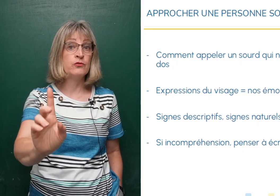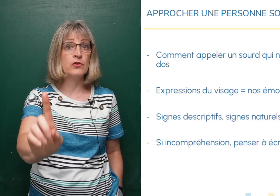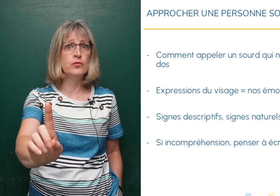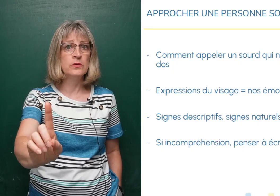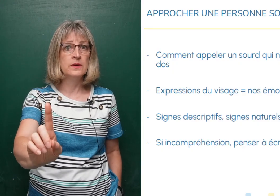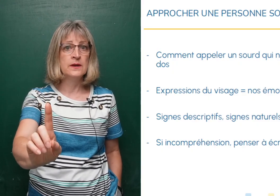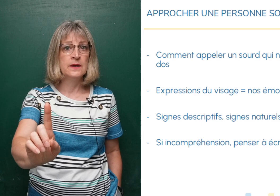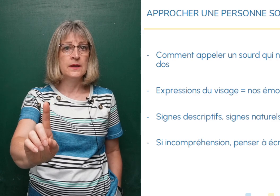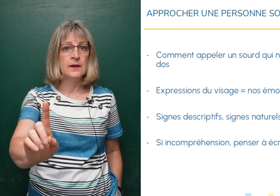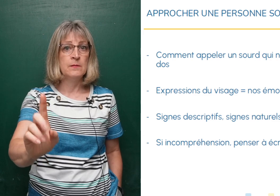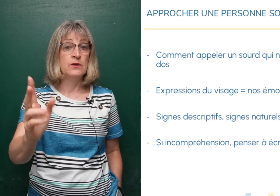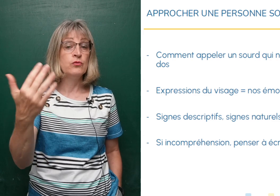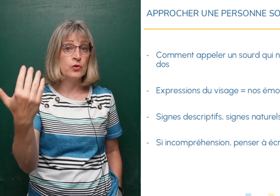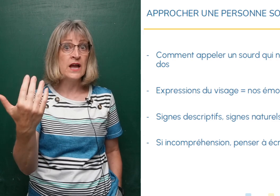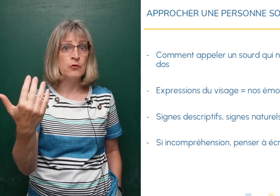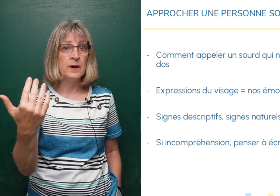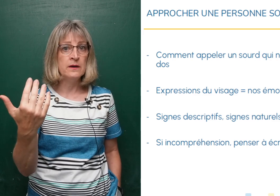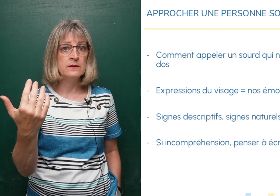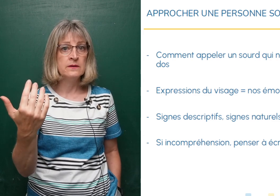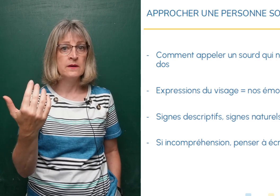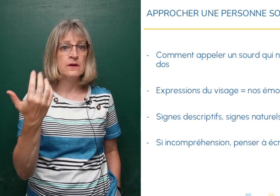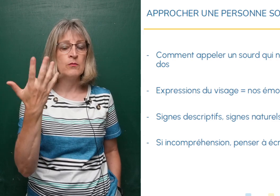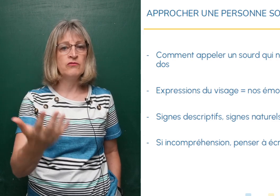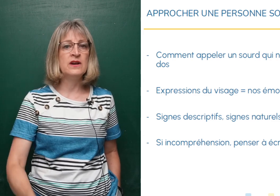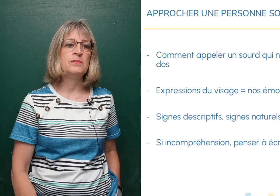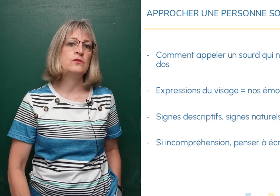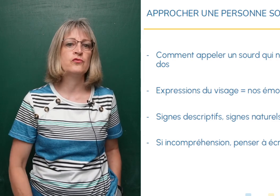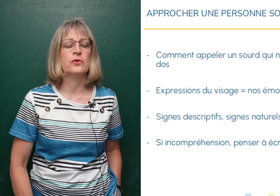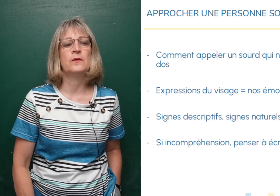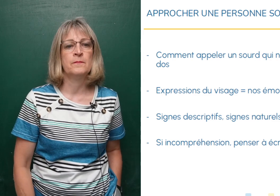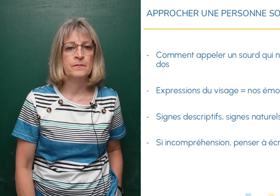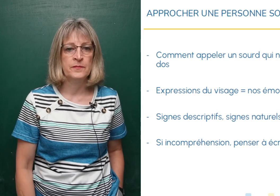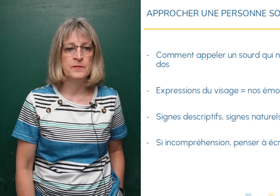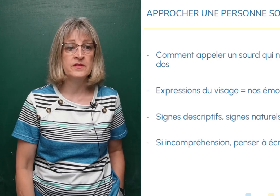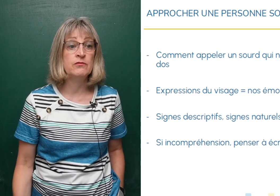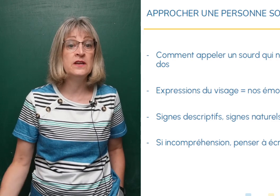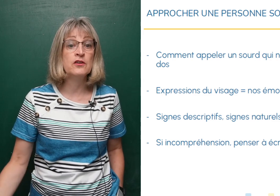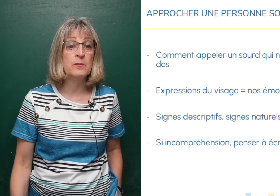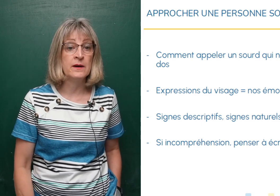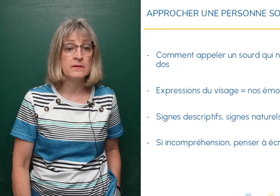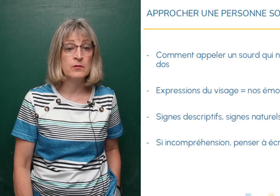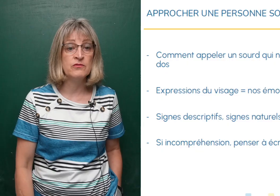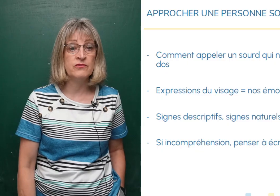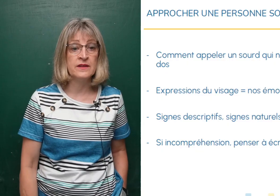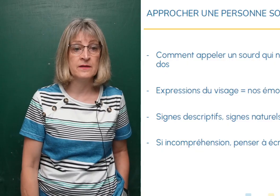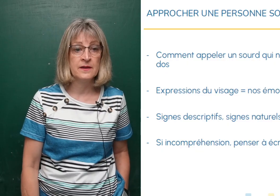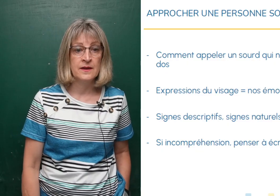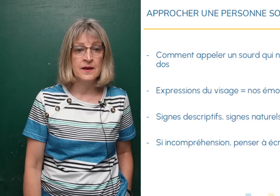nous, mais il ne nous regarde pas? Comment vous l'appelez le sourd? Puisqu'il n'entend pas. Comment vous faites? Ouais,